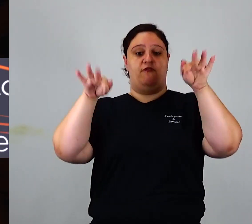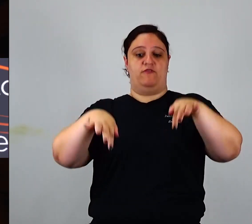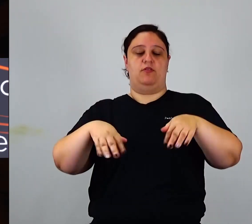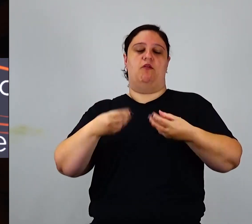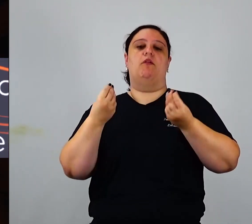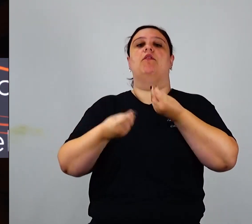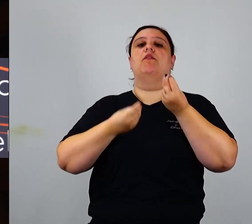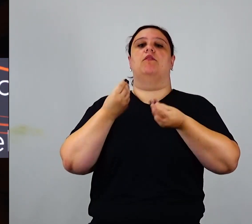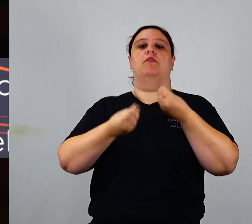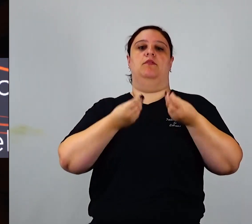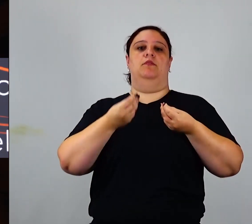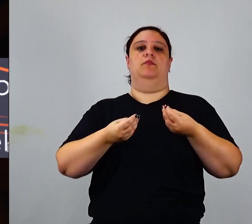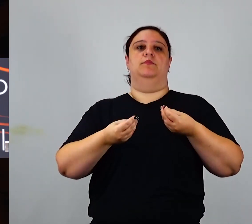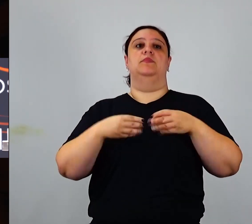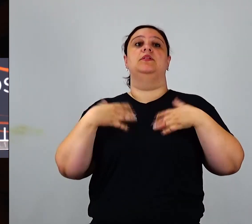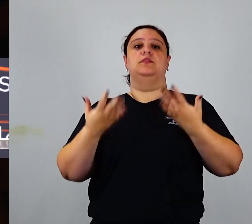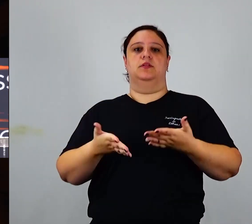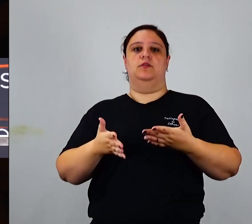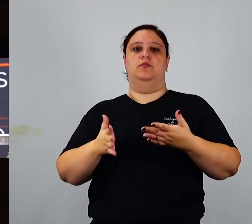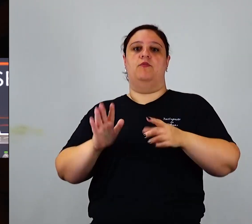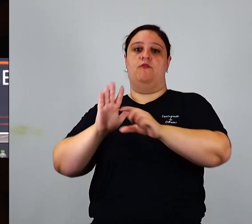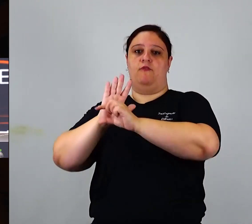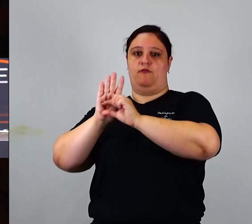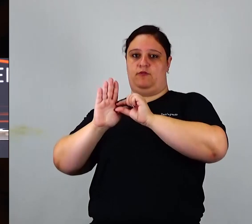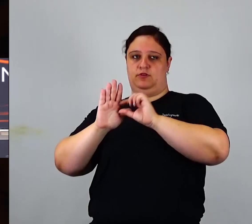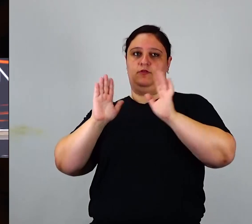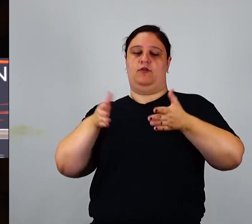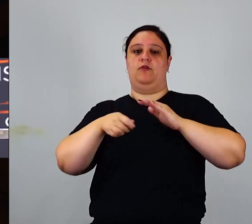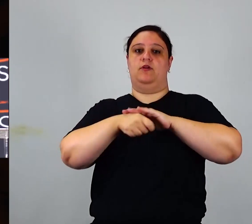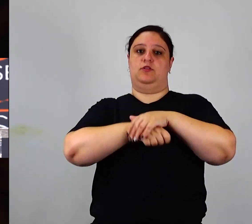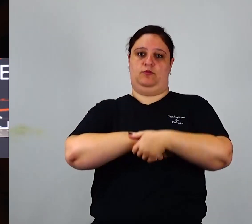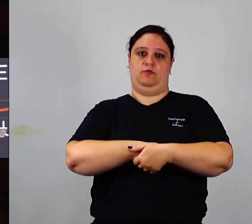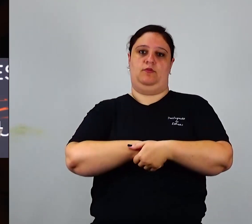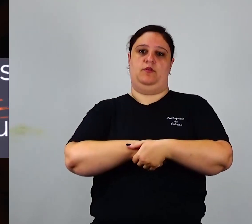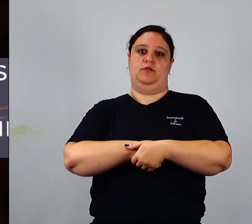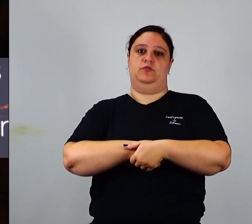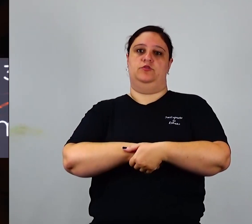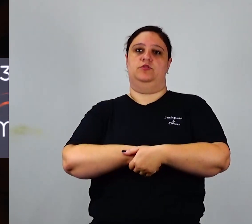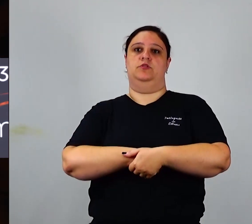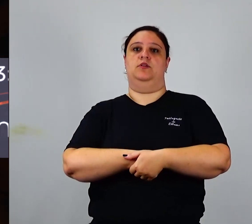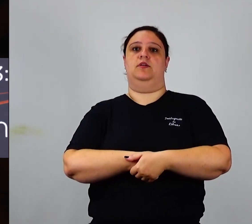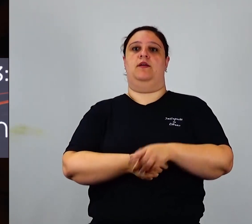Então, os versículos que nós vamos ver essa noite são